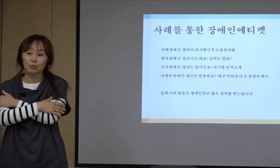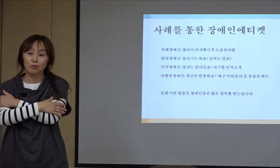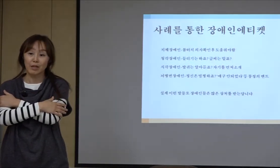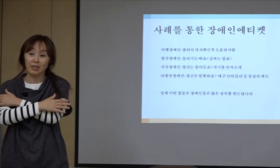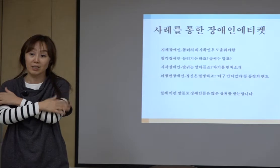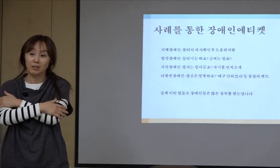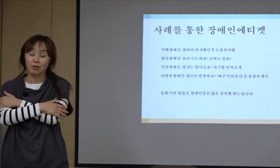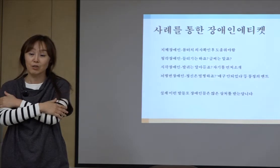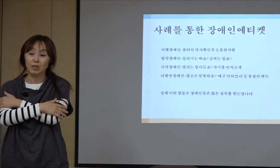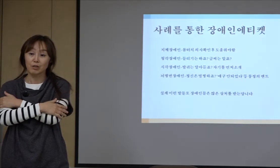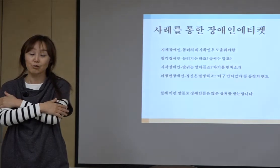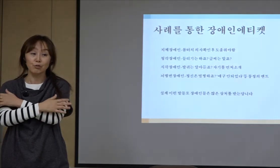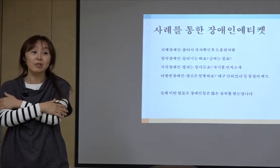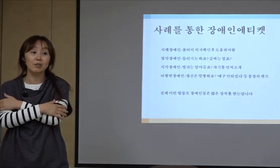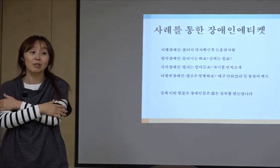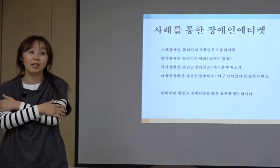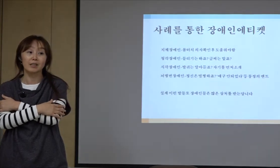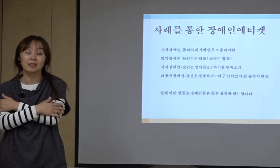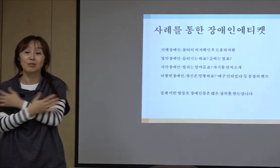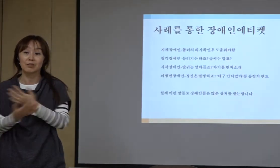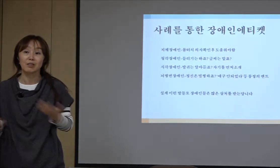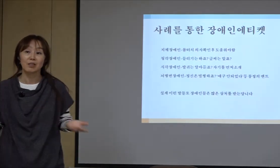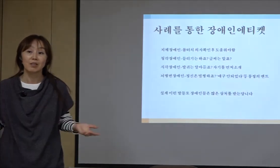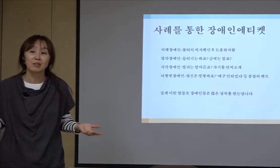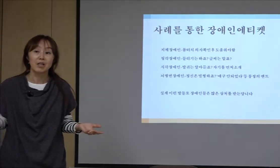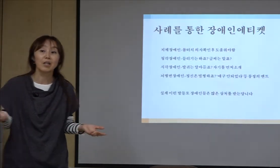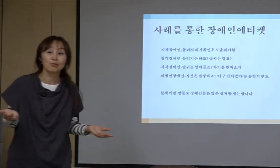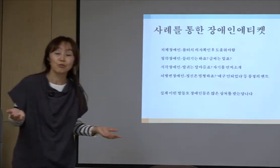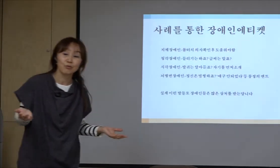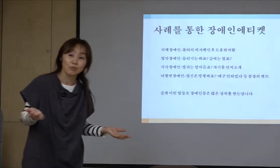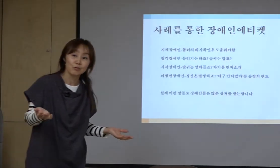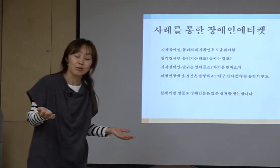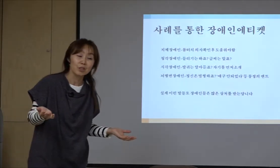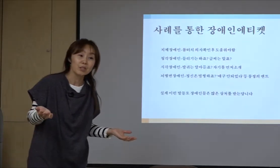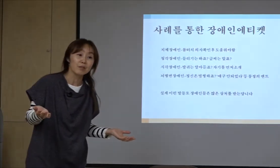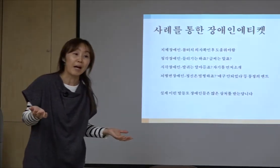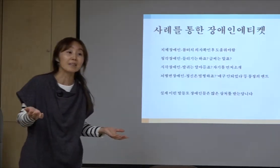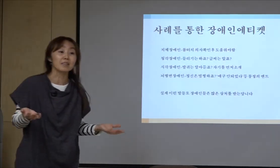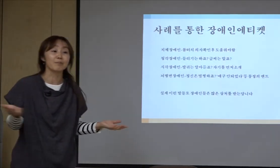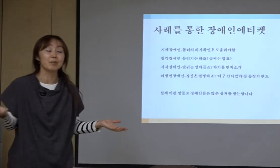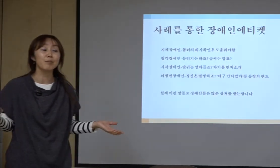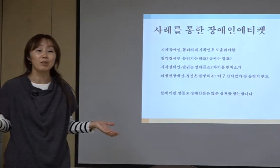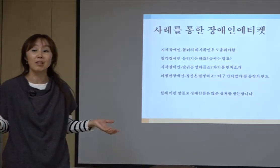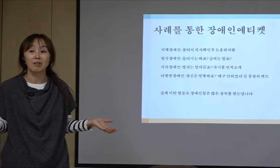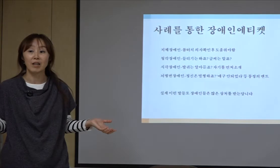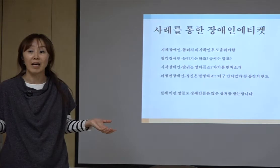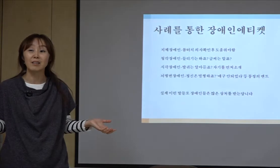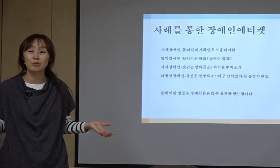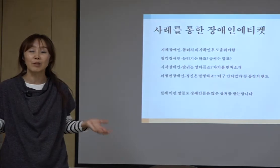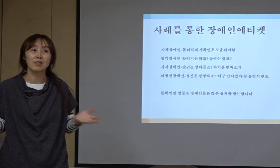함부로 아가씨한테 터치하고 수치스럽게 하는 그런 상황도 실제 많이 빈번해요. 아이들도